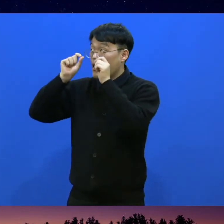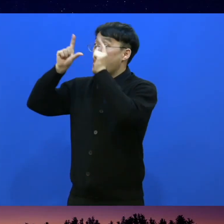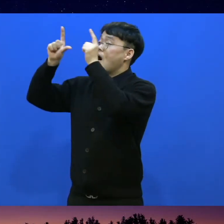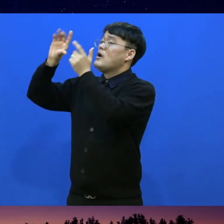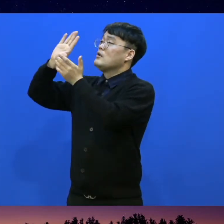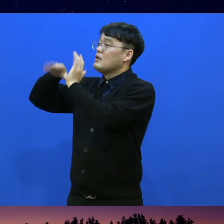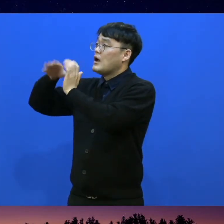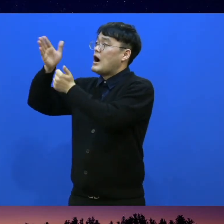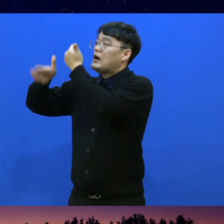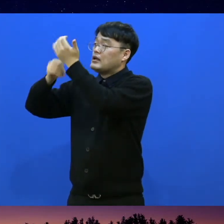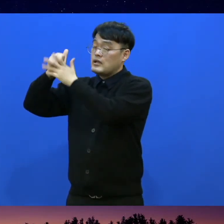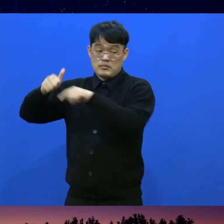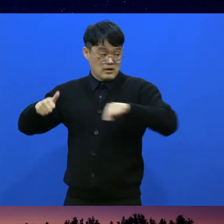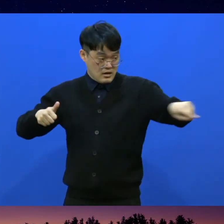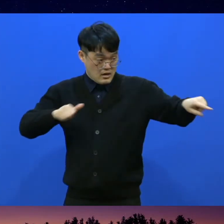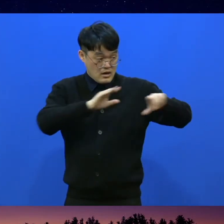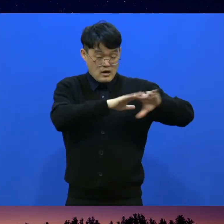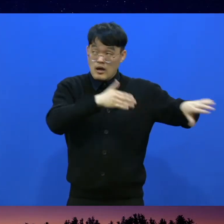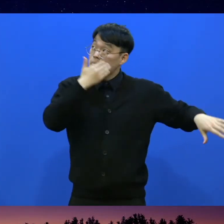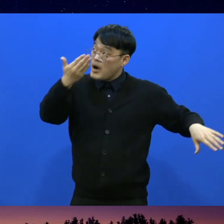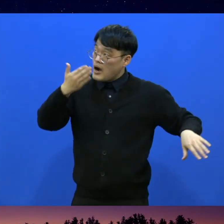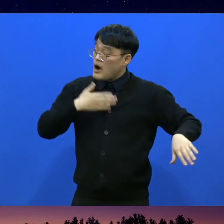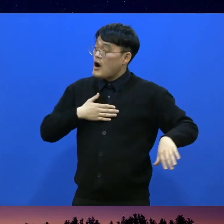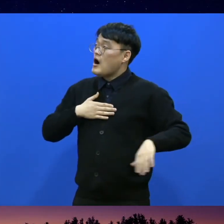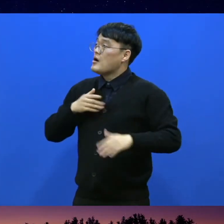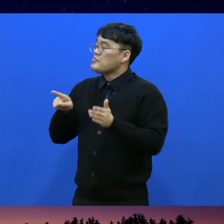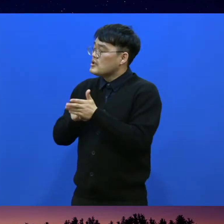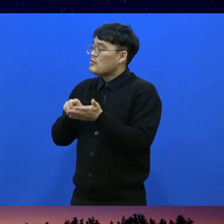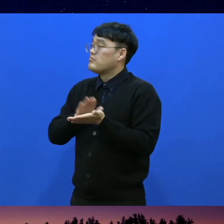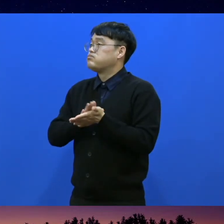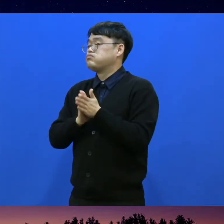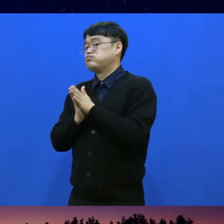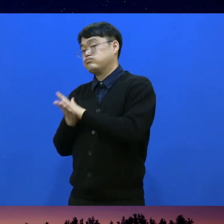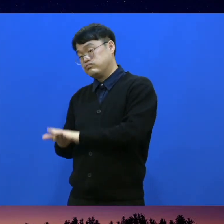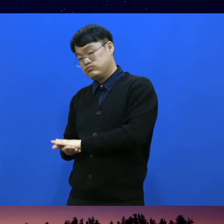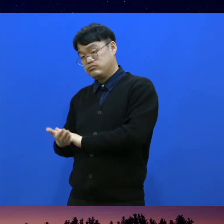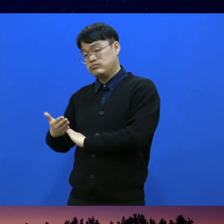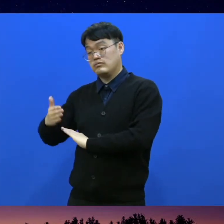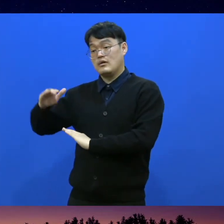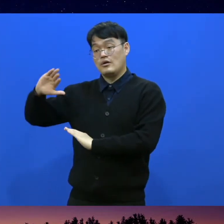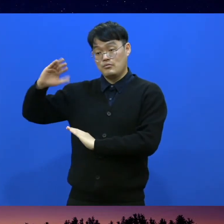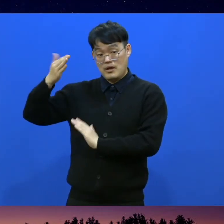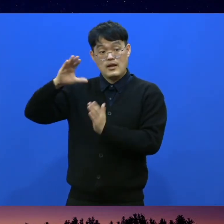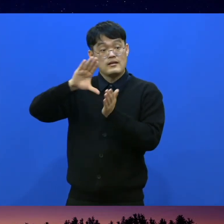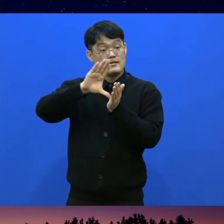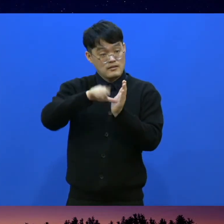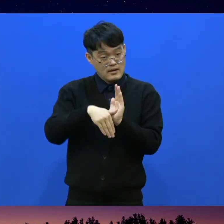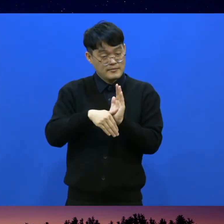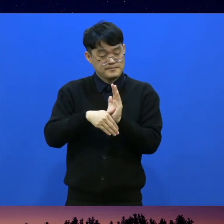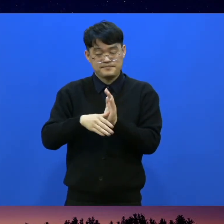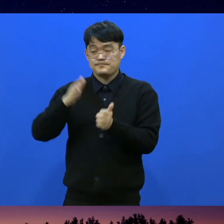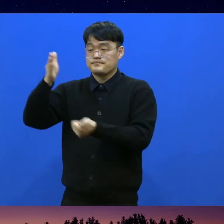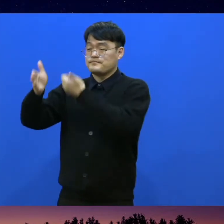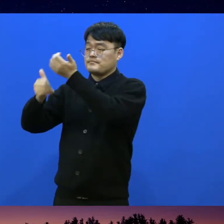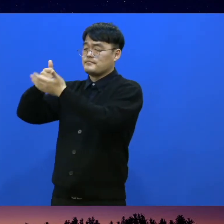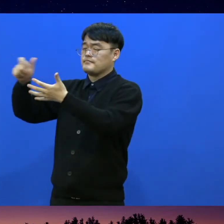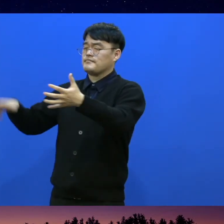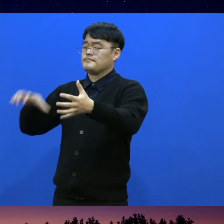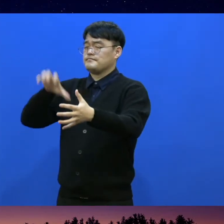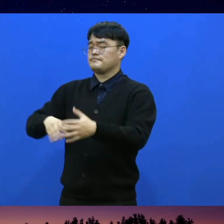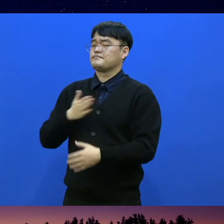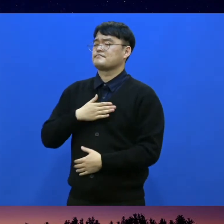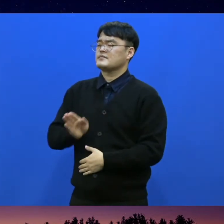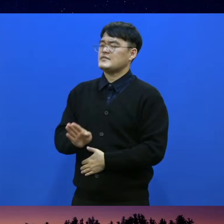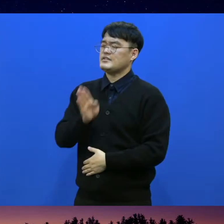계시는 것을 믿을 때 우리 안에 나도 모르게 그 문제, 오늘 이 사건은 변화되지 않았지만 하나님 안에서 내가 평안을 얻게